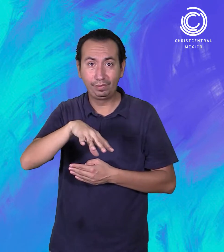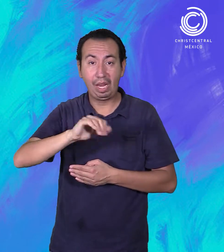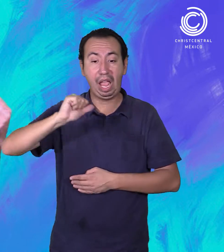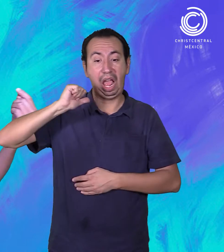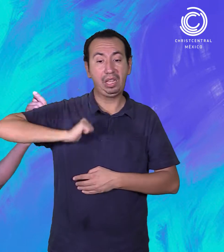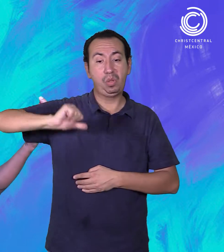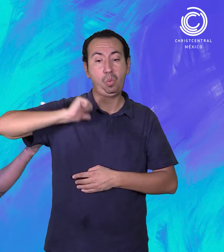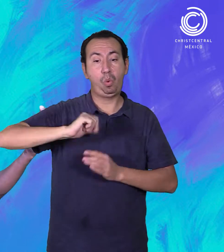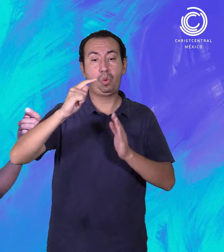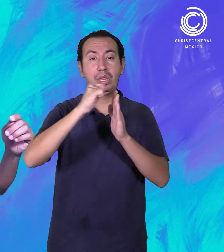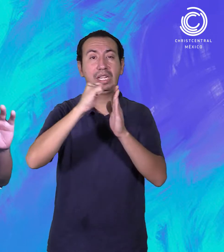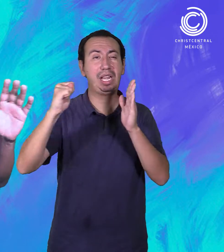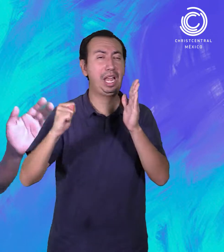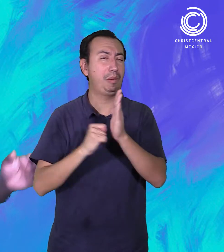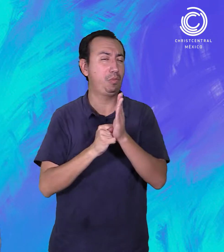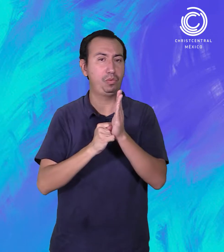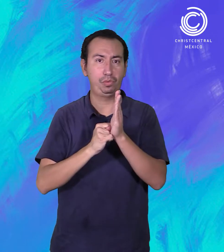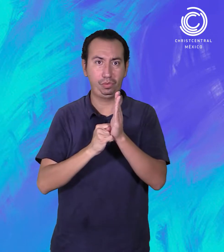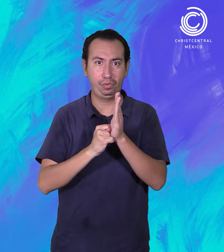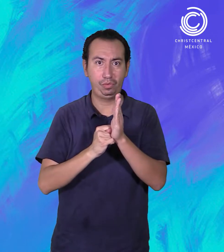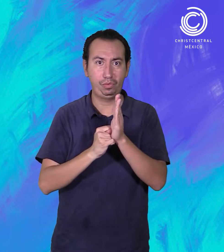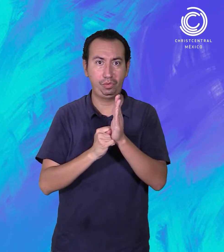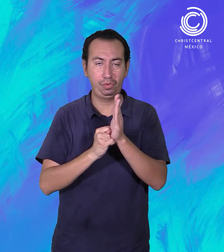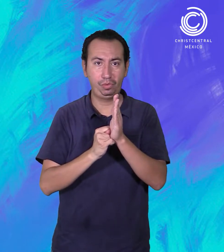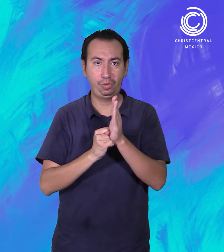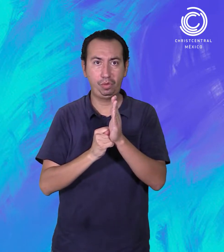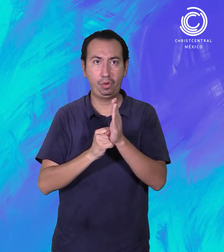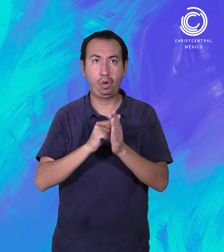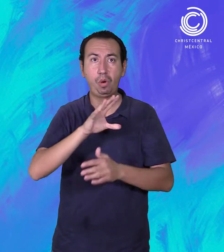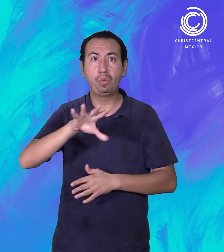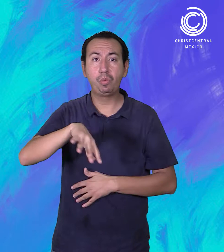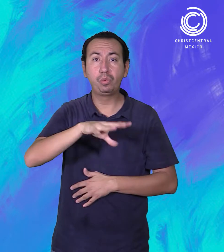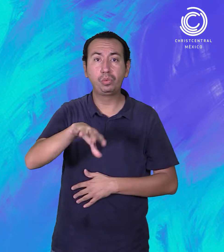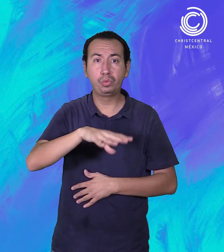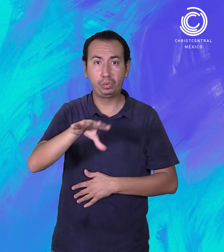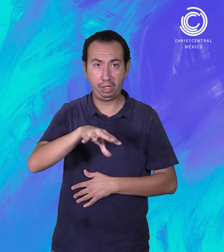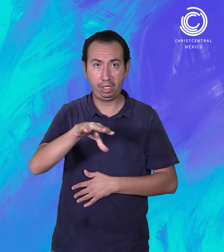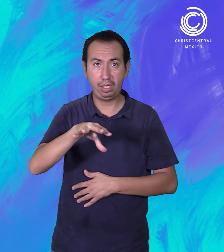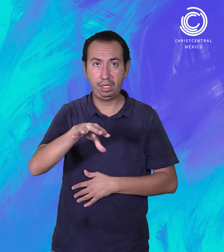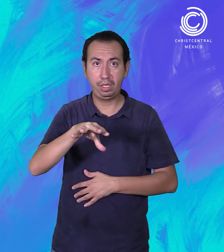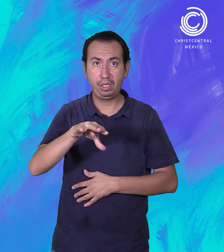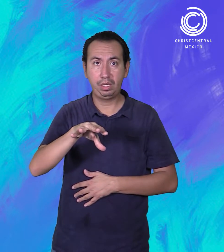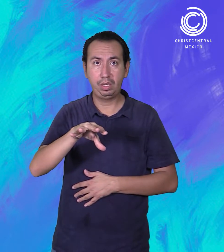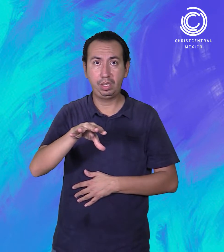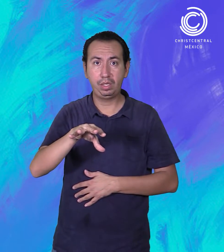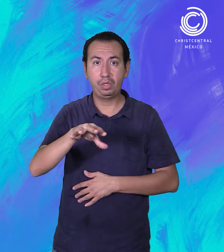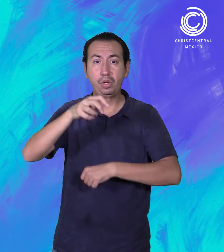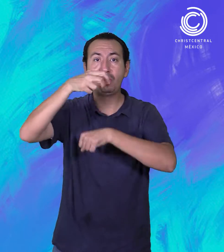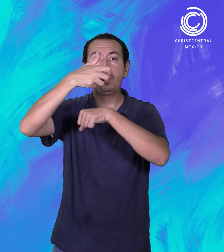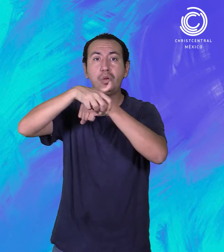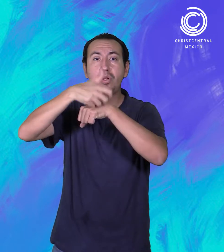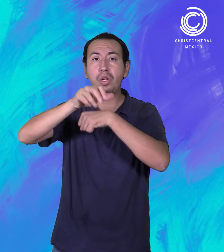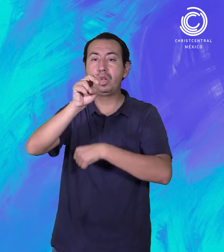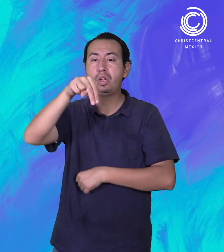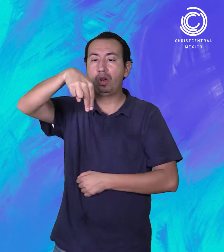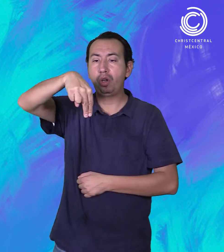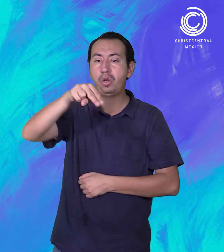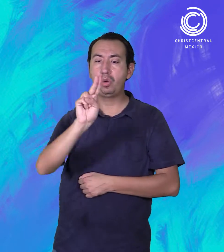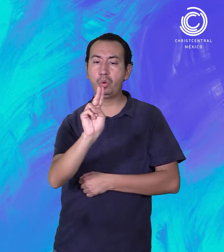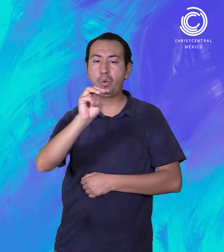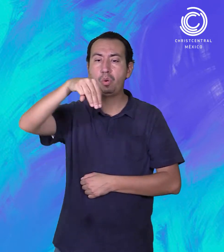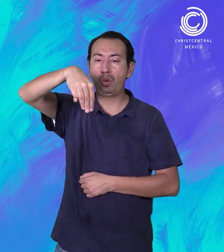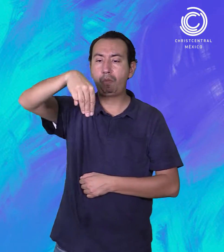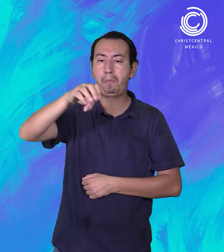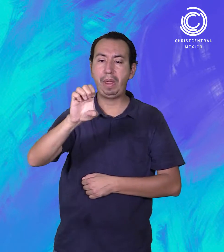al Antiguo Testamento, pero muy atrás, y les pido entonces que me acompañen por favor, y vamos a el libro de Números en el capítulo